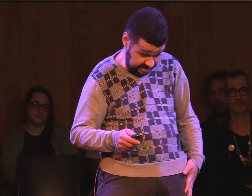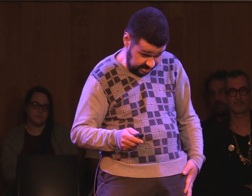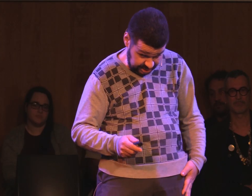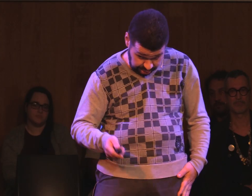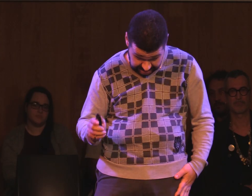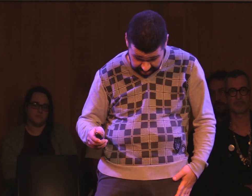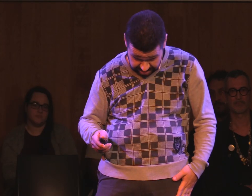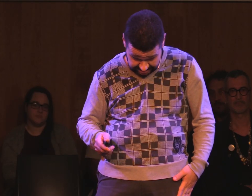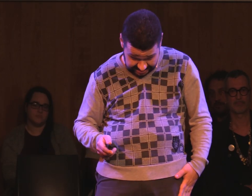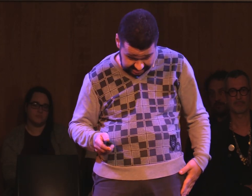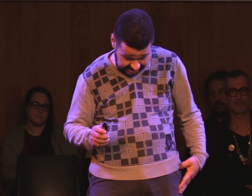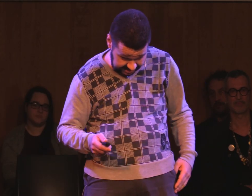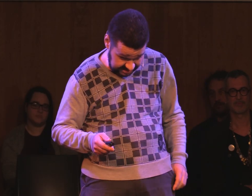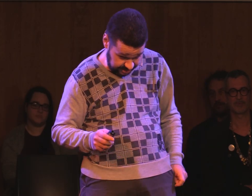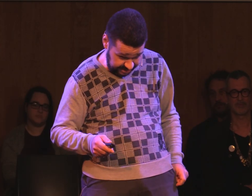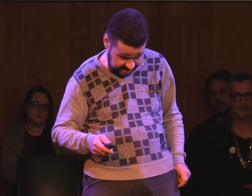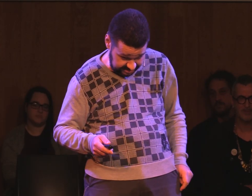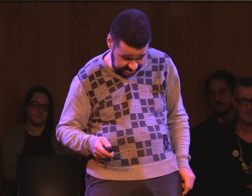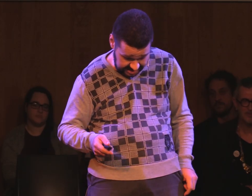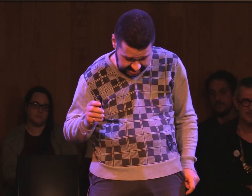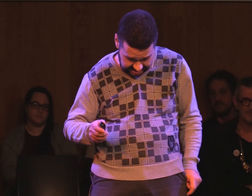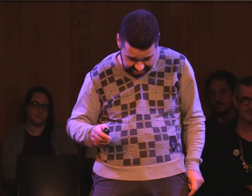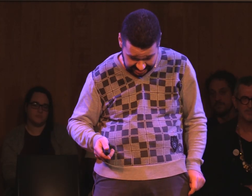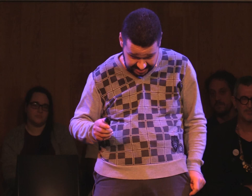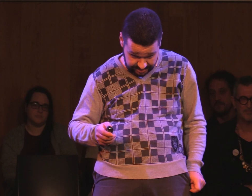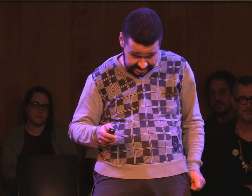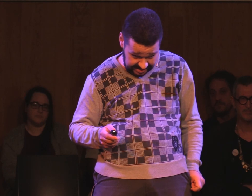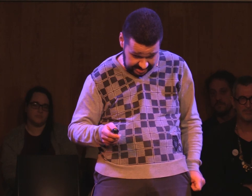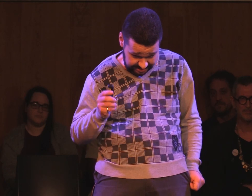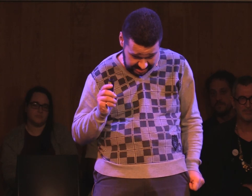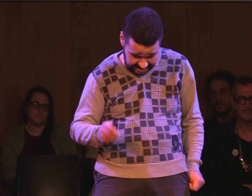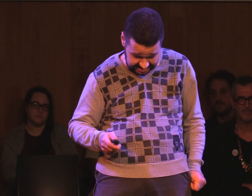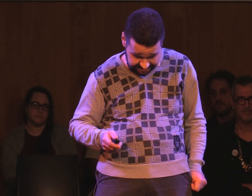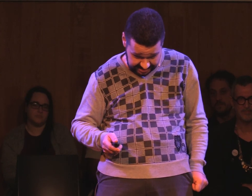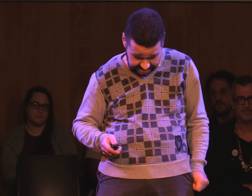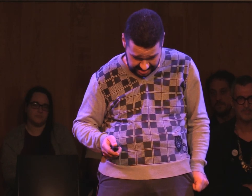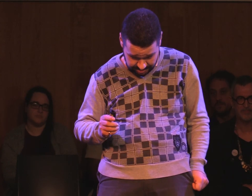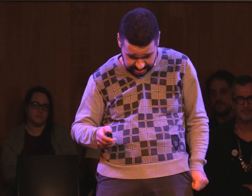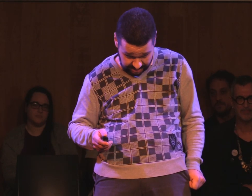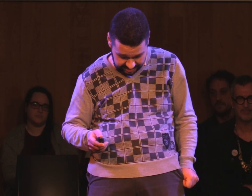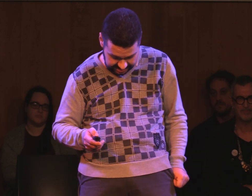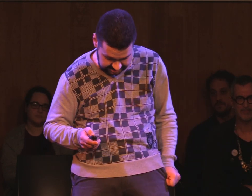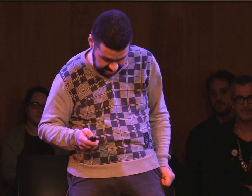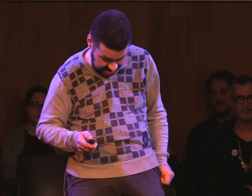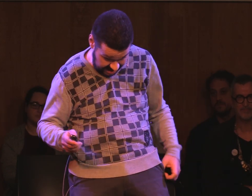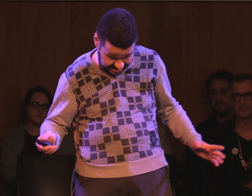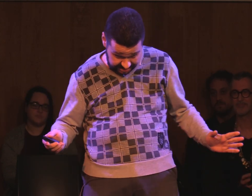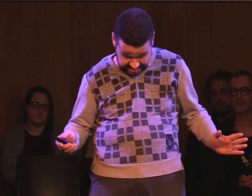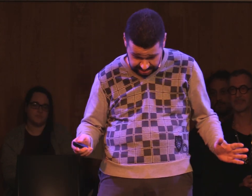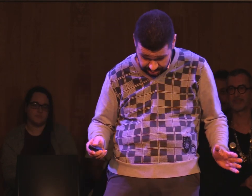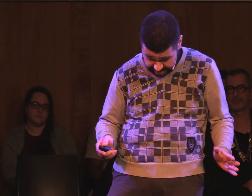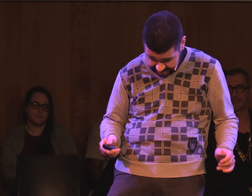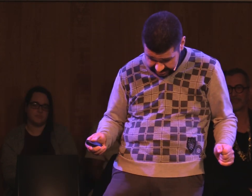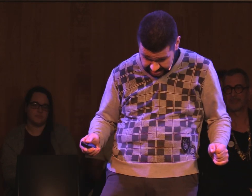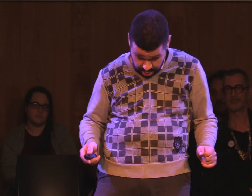aquí donde cuatro chavales de Madrid se conocen y quedan para hacer una quedada a rascafría, en busca de hormigas. Ahí es